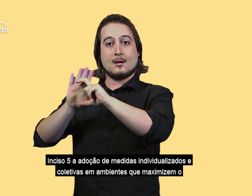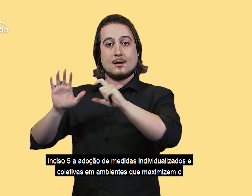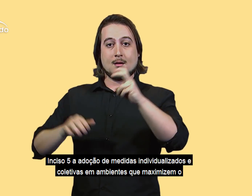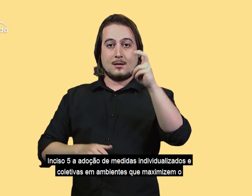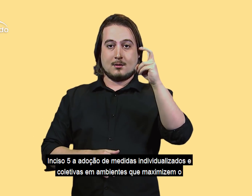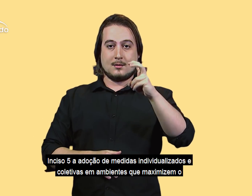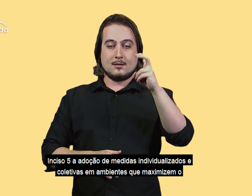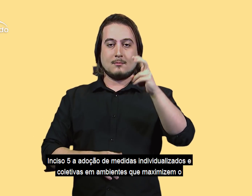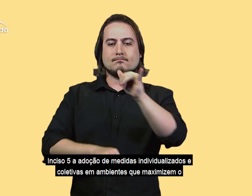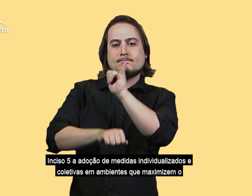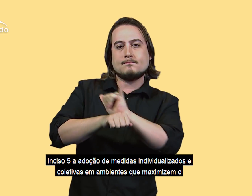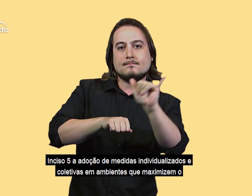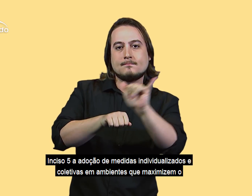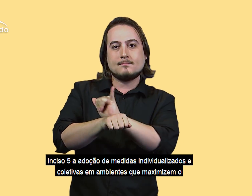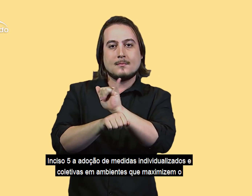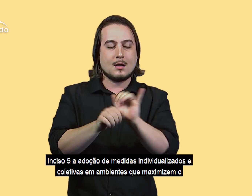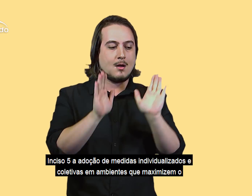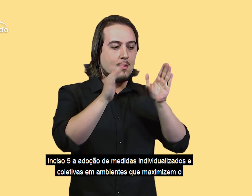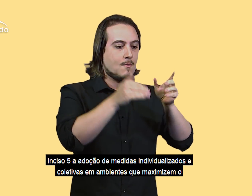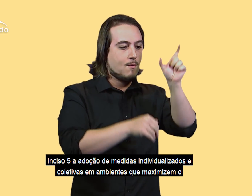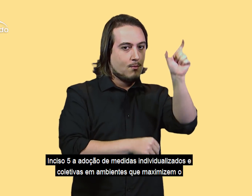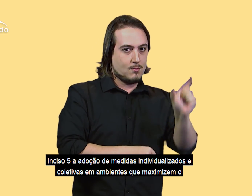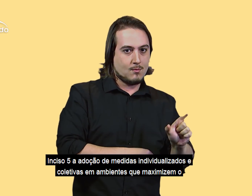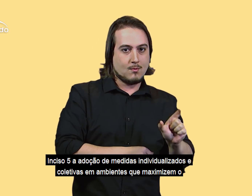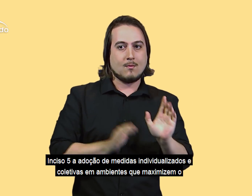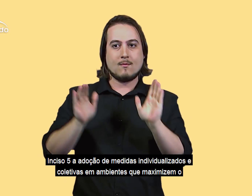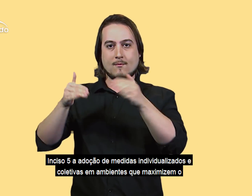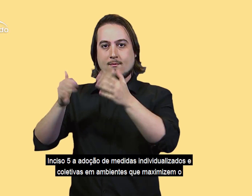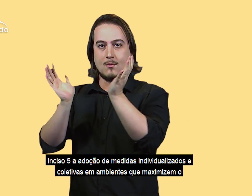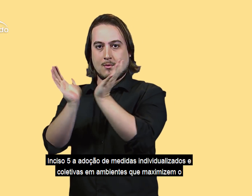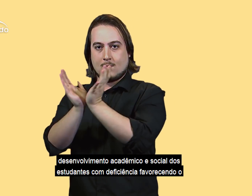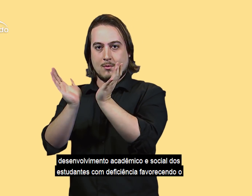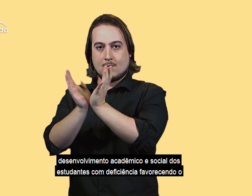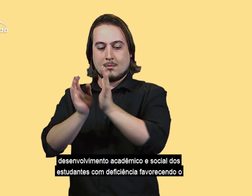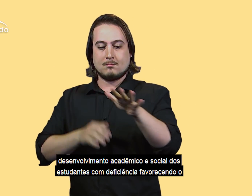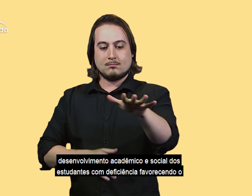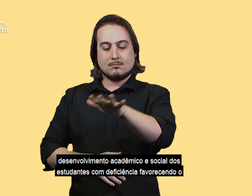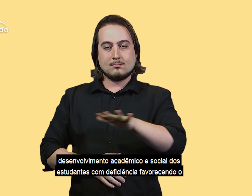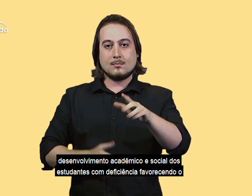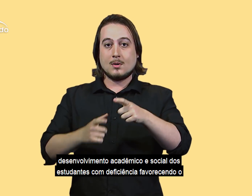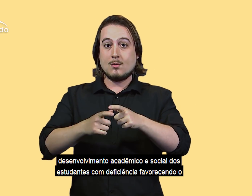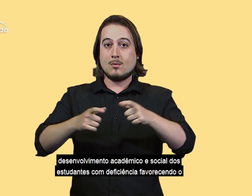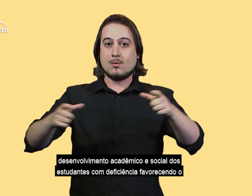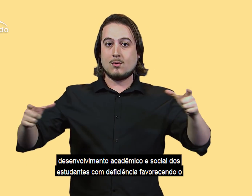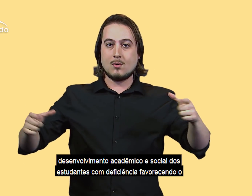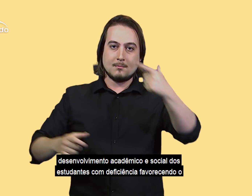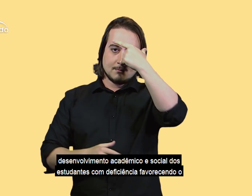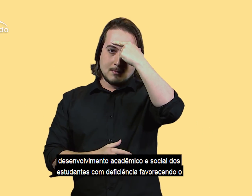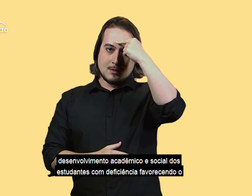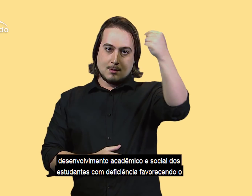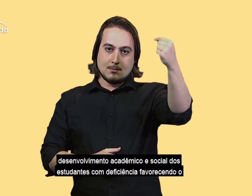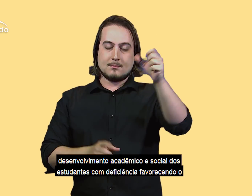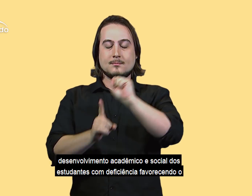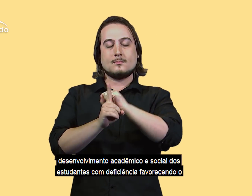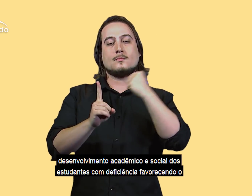individualizados e coletivas em ambientes que maximizem o desenvolvimento acadêmico e social dos estudantes com